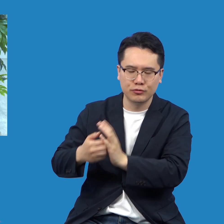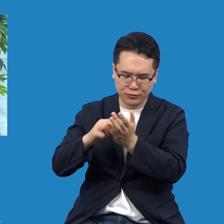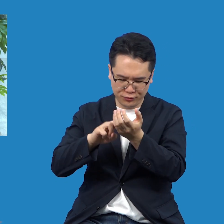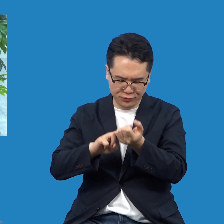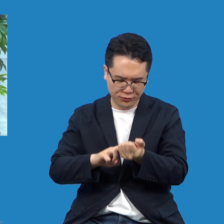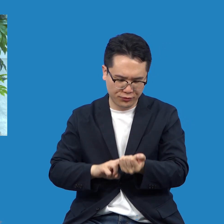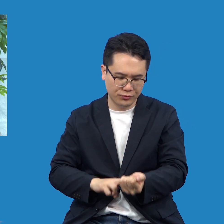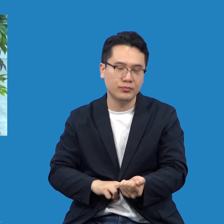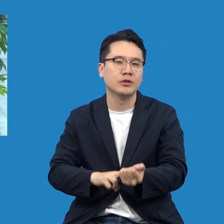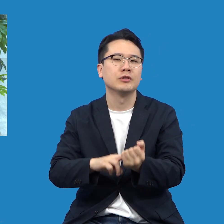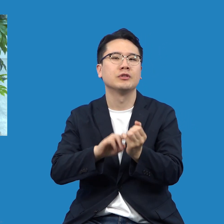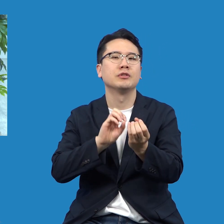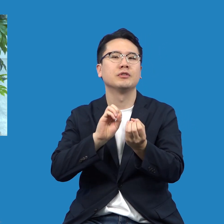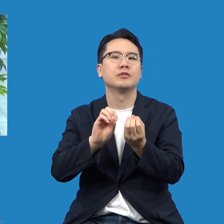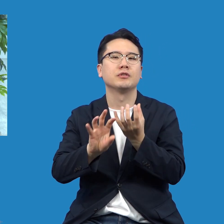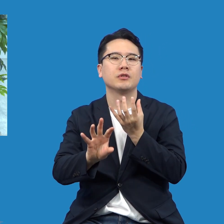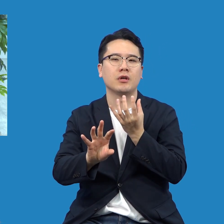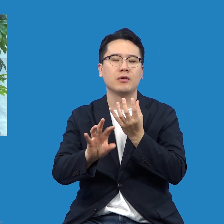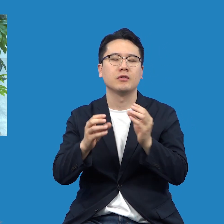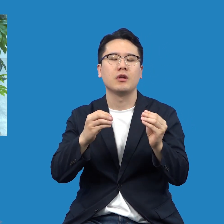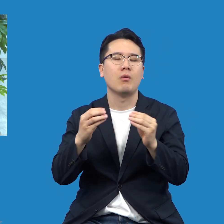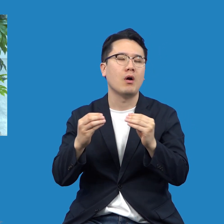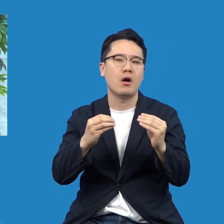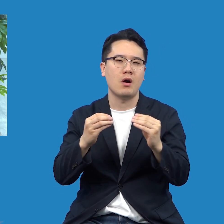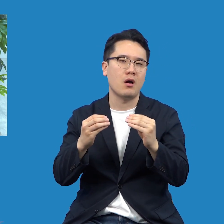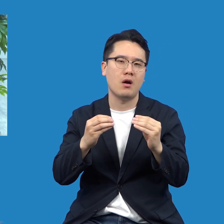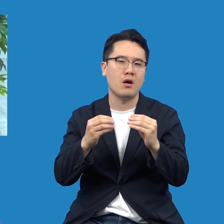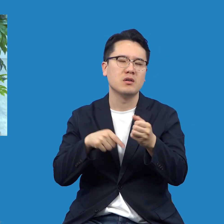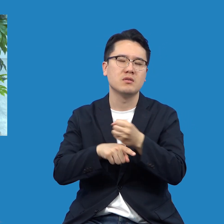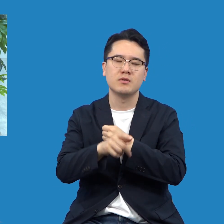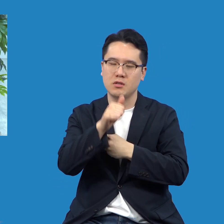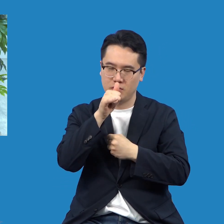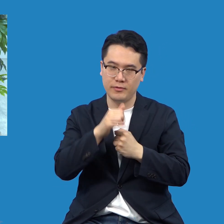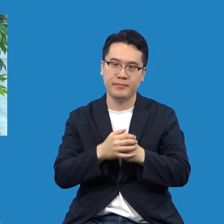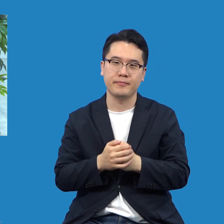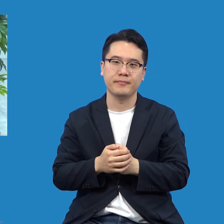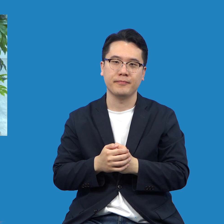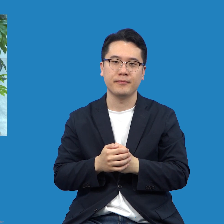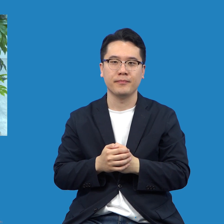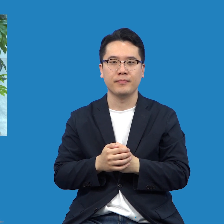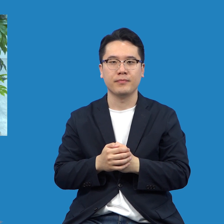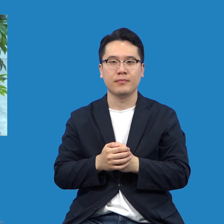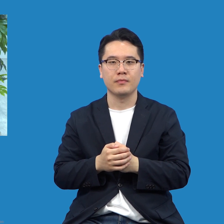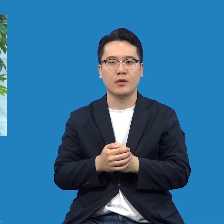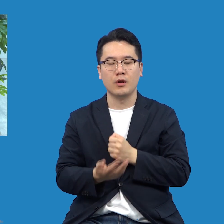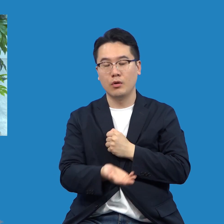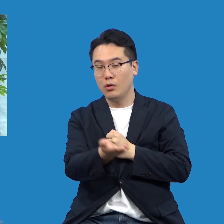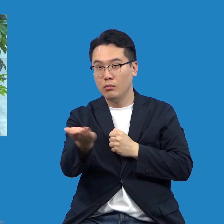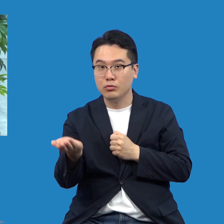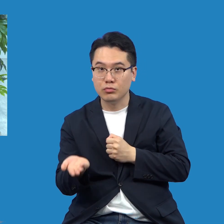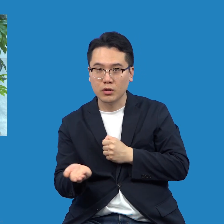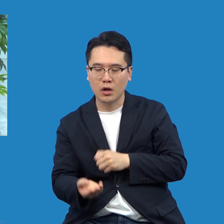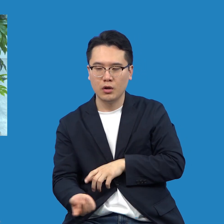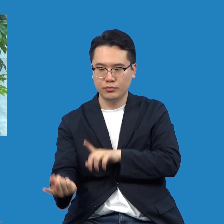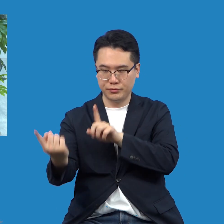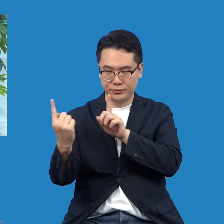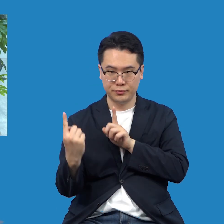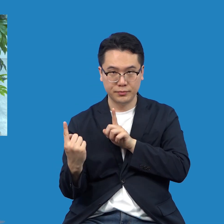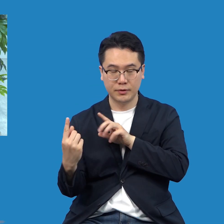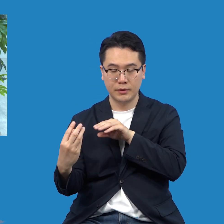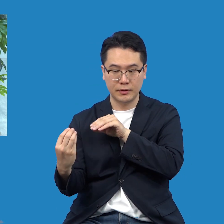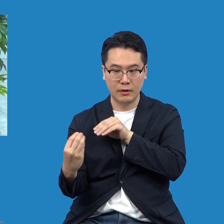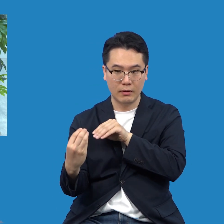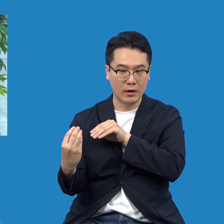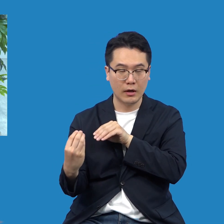있지 않겠습니까? 여러분, 우리가 이렇게 단둘이 만나서 대화할 때에도 말하는 것만